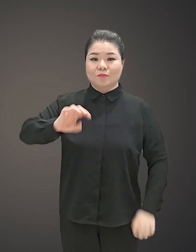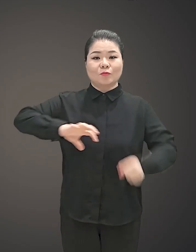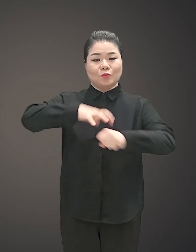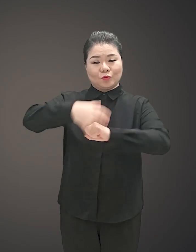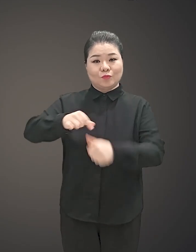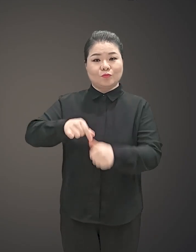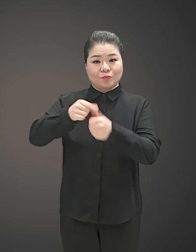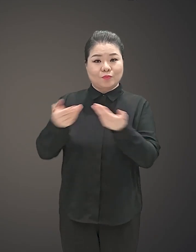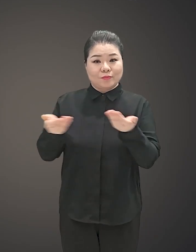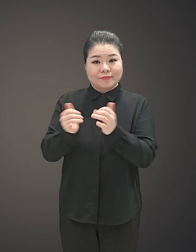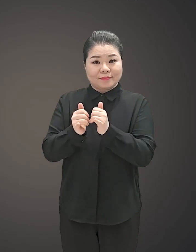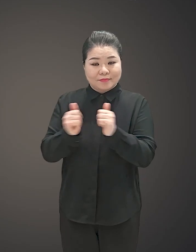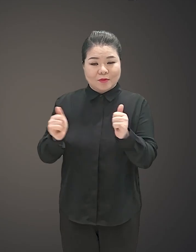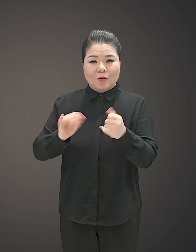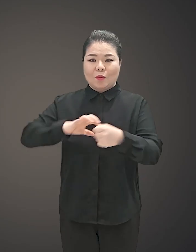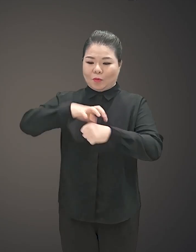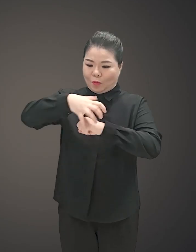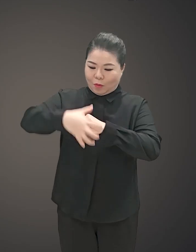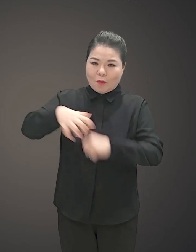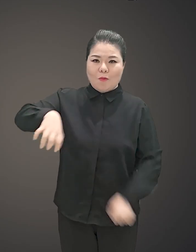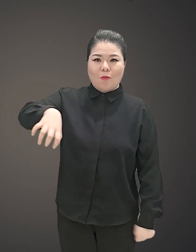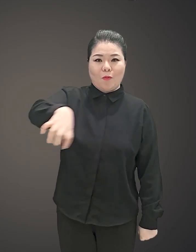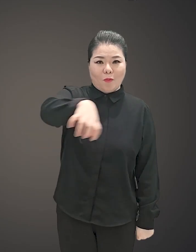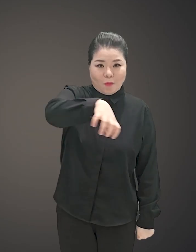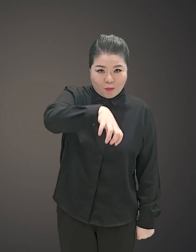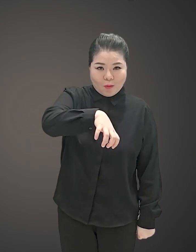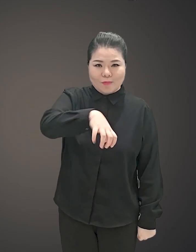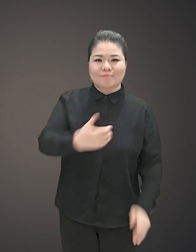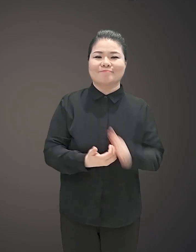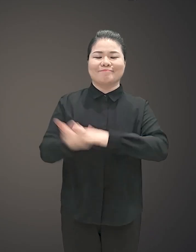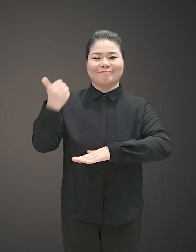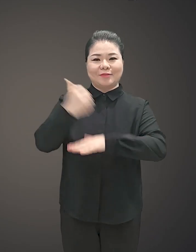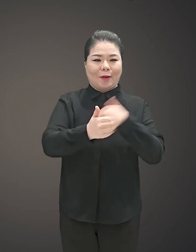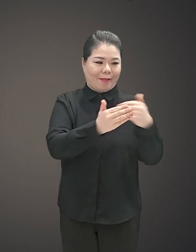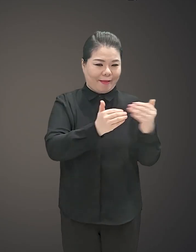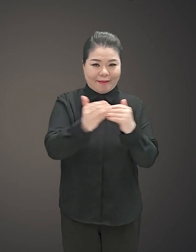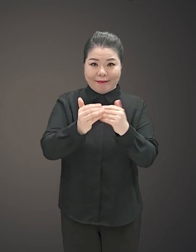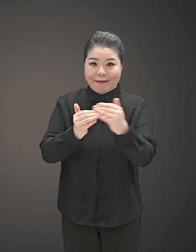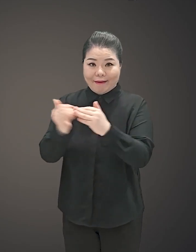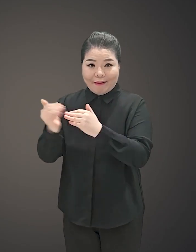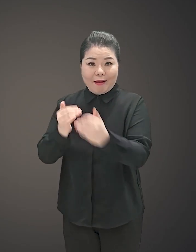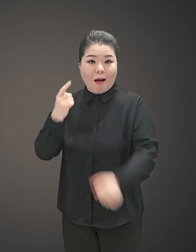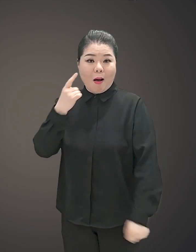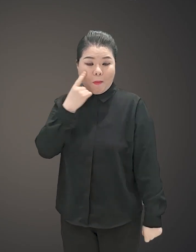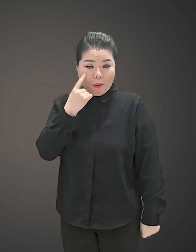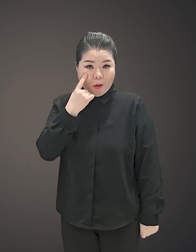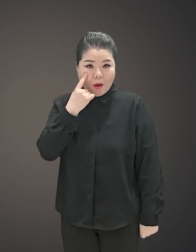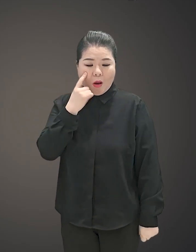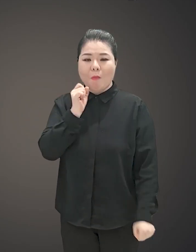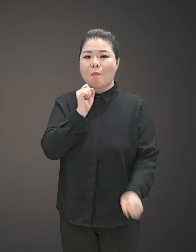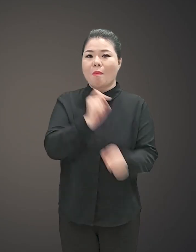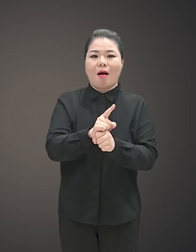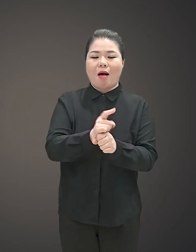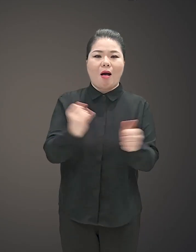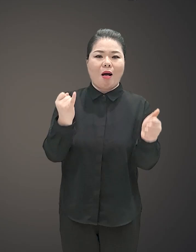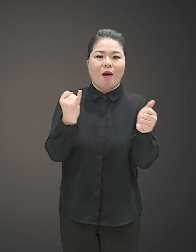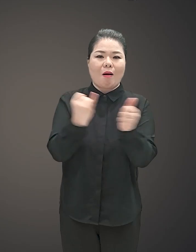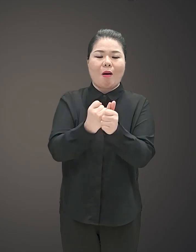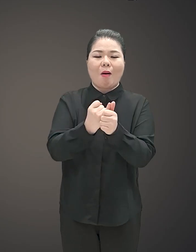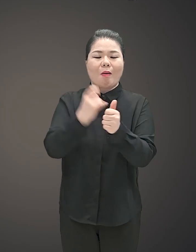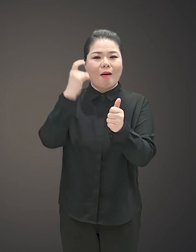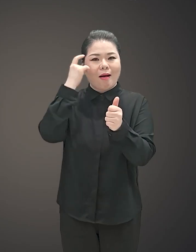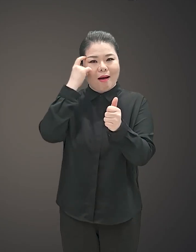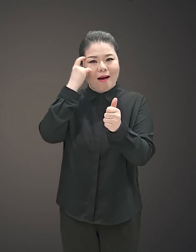유엔의 국제 구호원으로서 전 세계를 누비며 성공적인 커리어를 쌓다 보니 어느덧 결혼을 생각해야